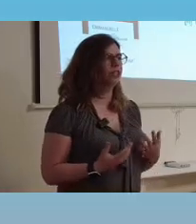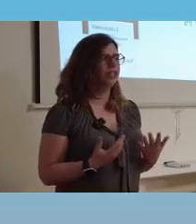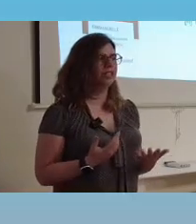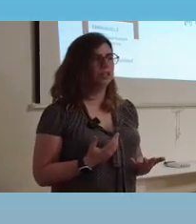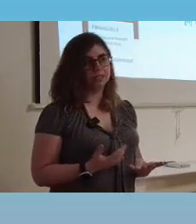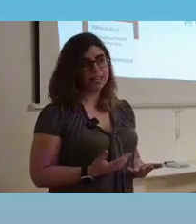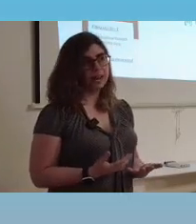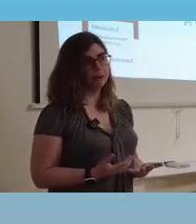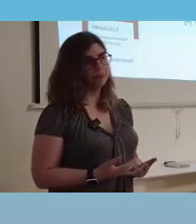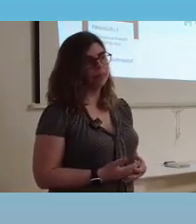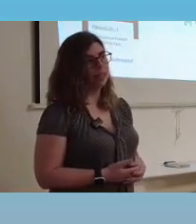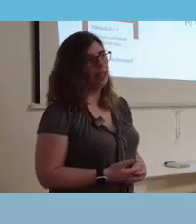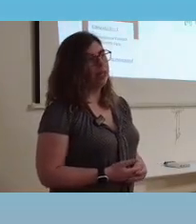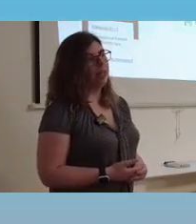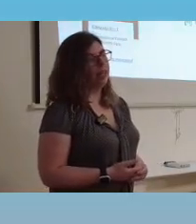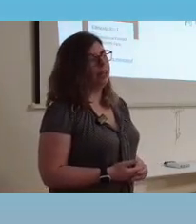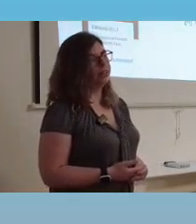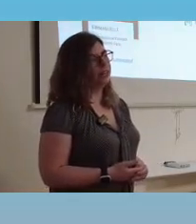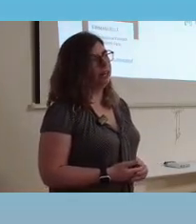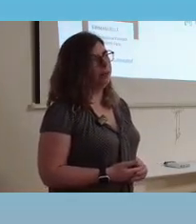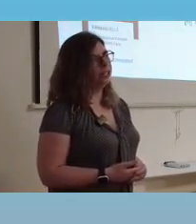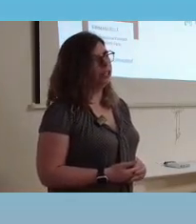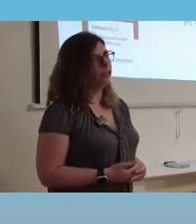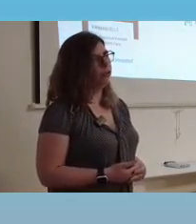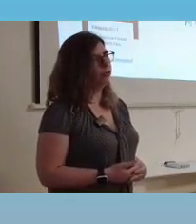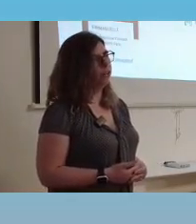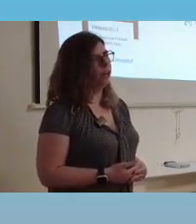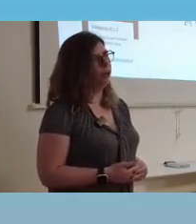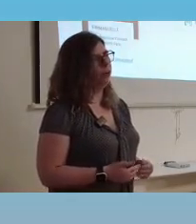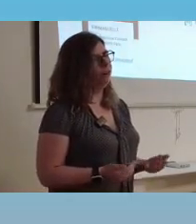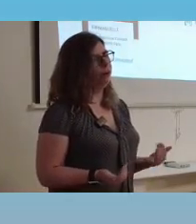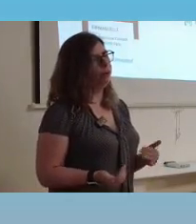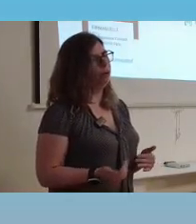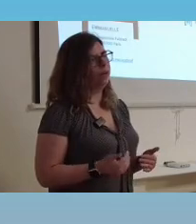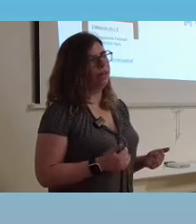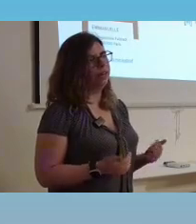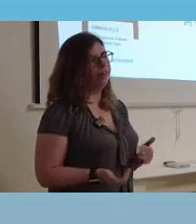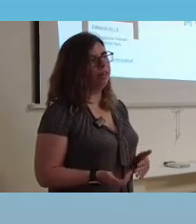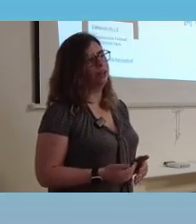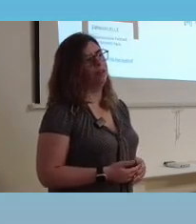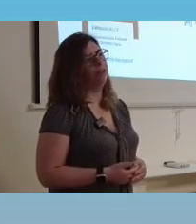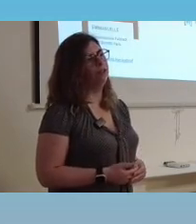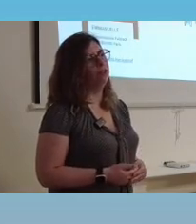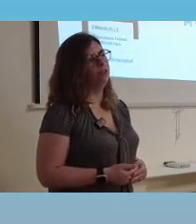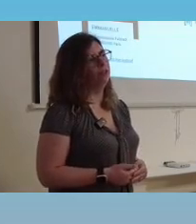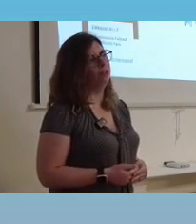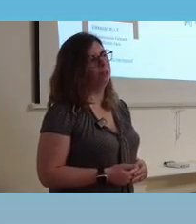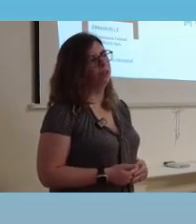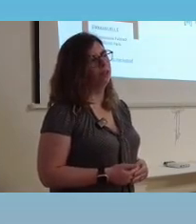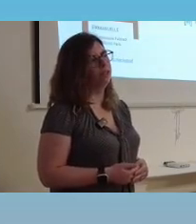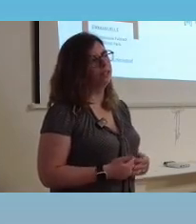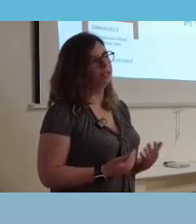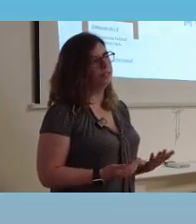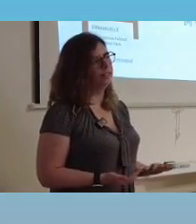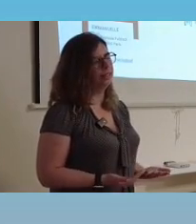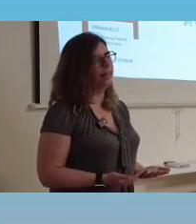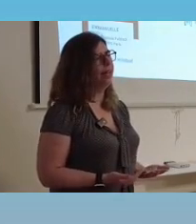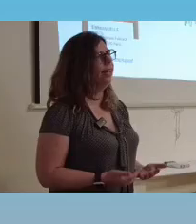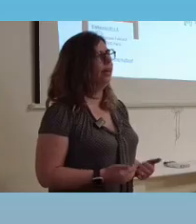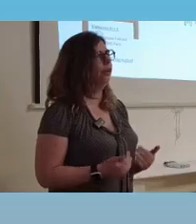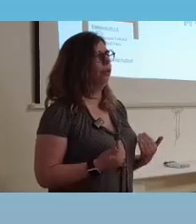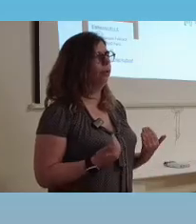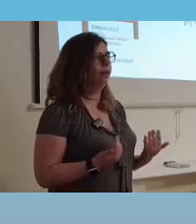axée sur la justice sociale. Et bien chez Shodo, on est vraiment égalitaire au niveau